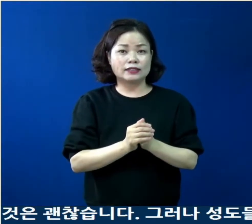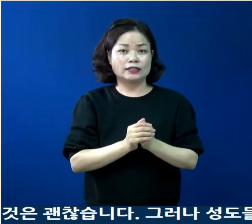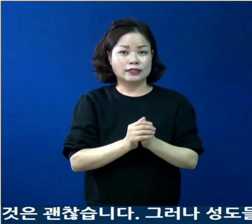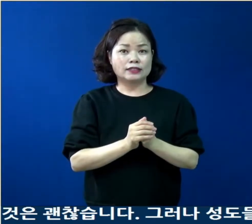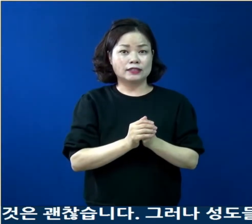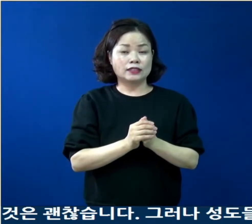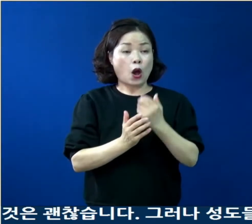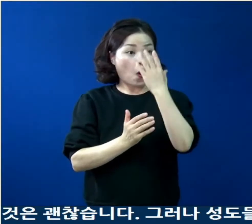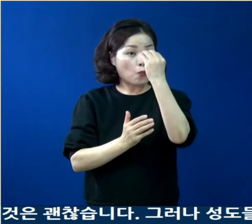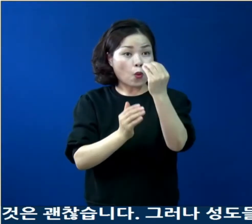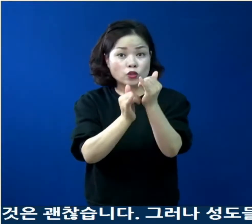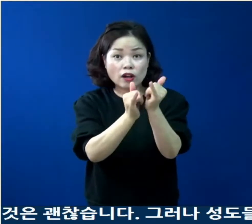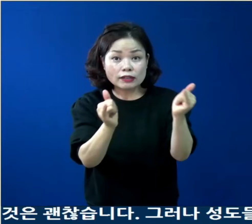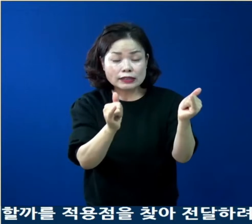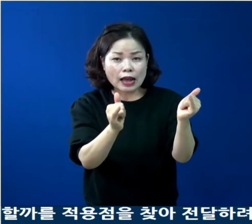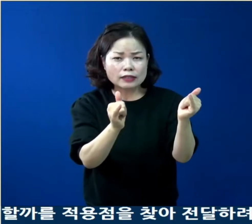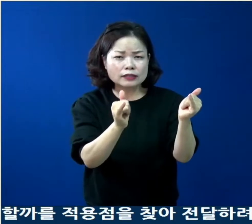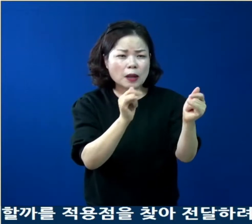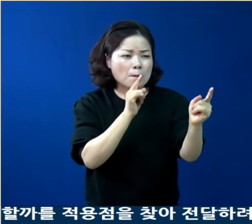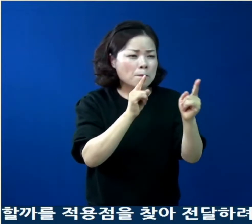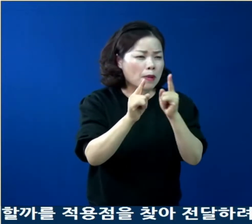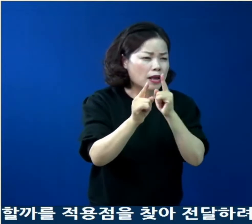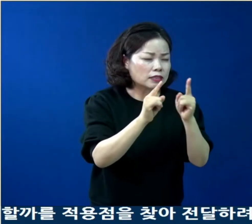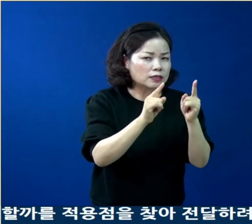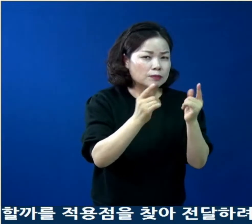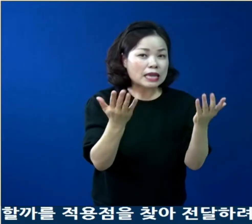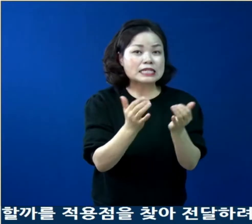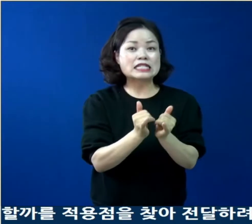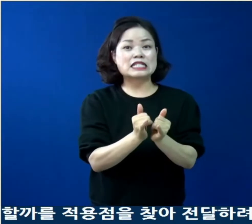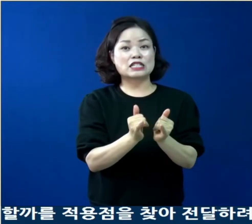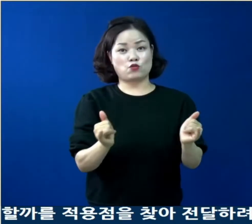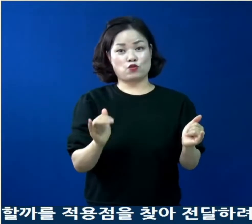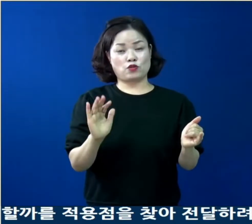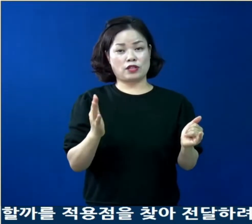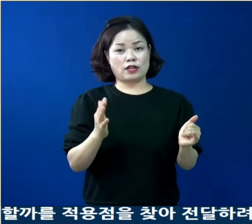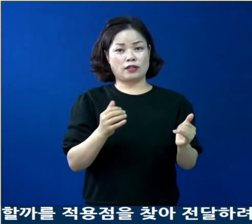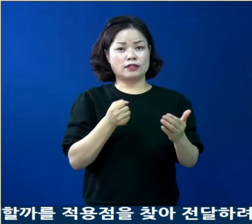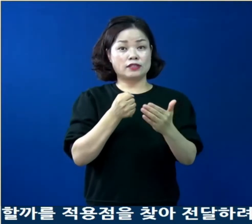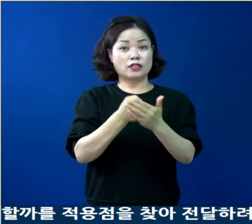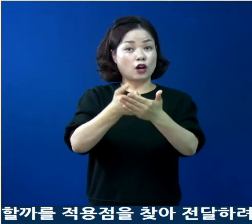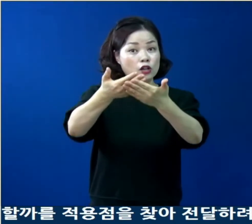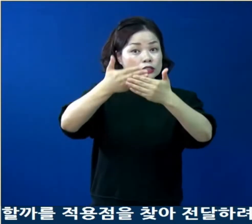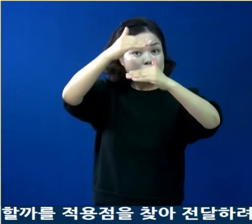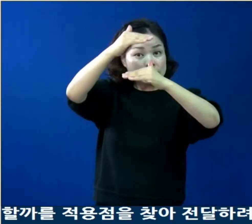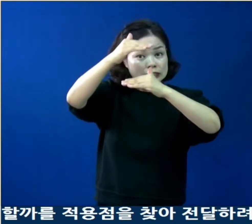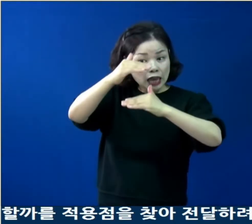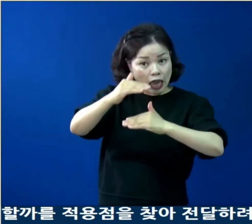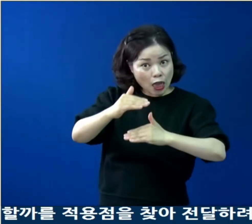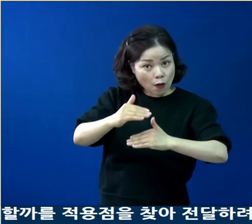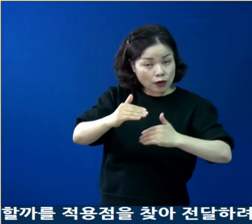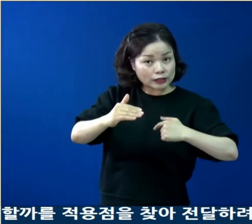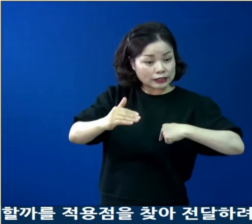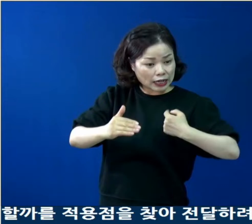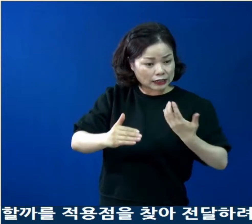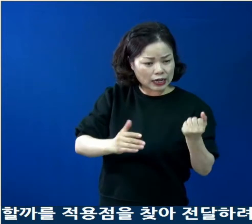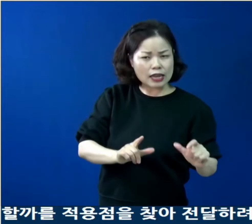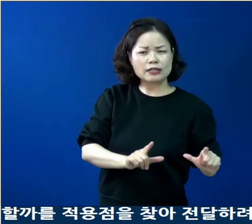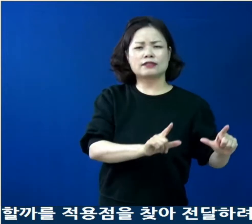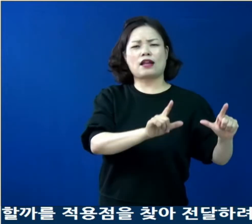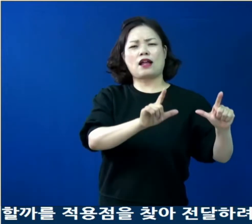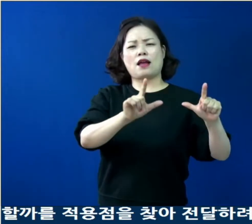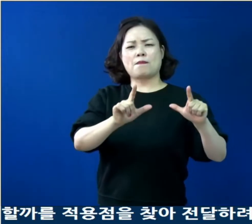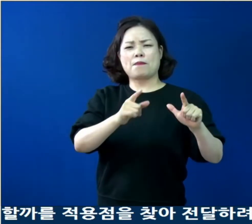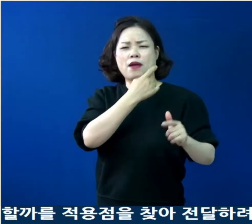있습니다. 목격자들과 말씀에 일꾼된 자들이 전하여 준 그 내용을 자신의 삶을